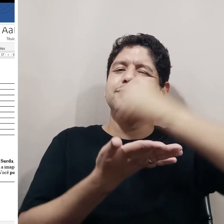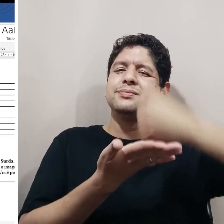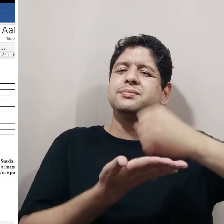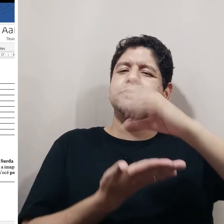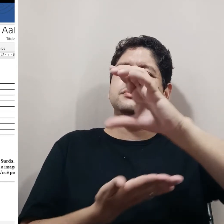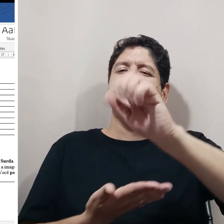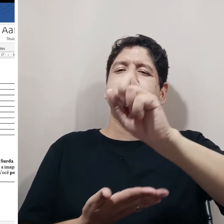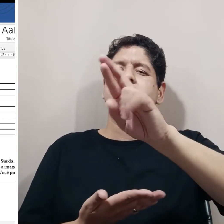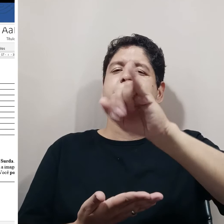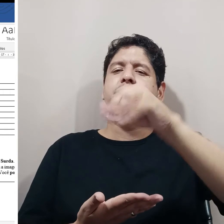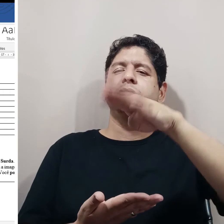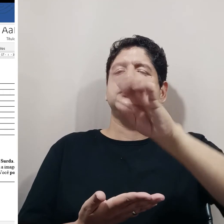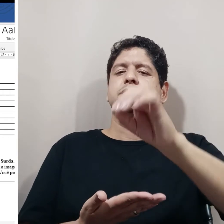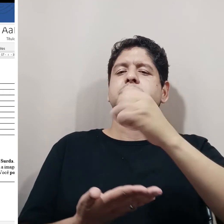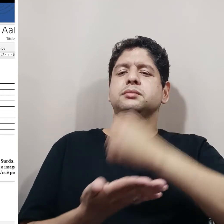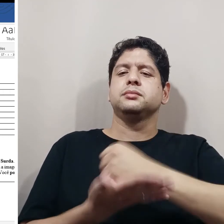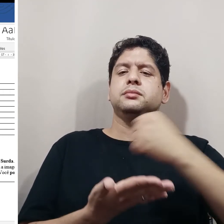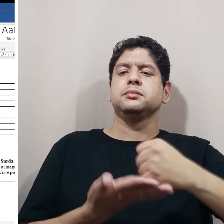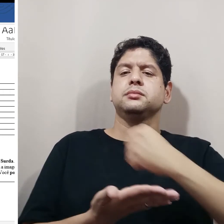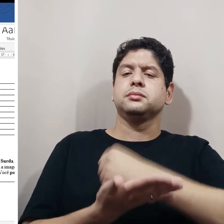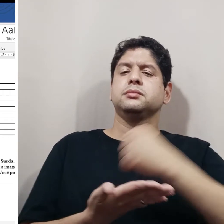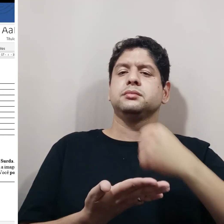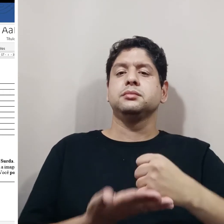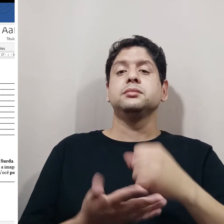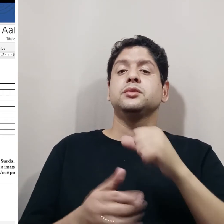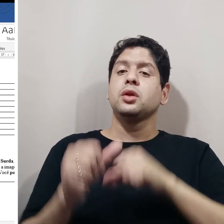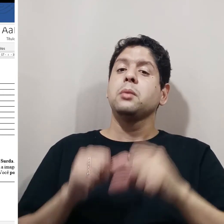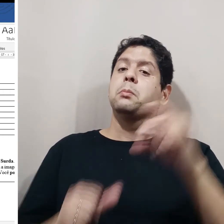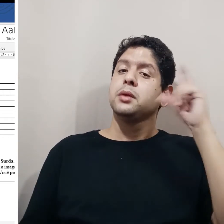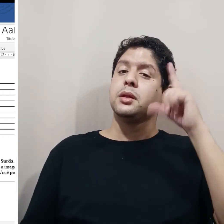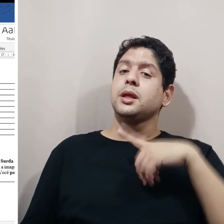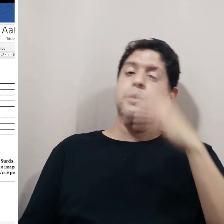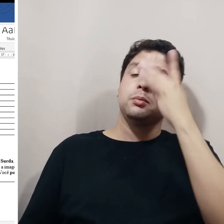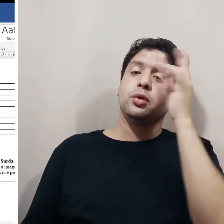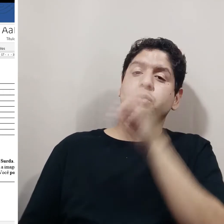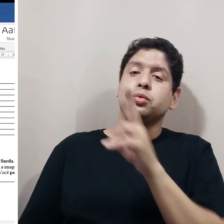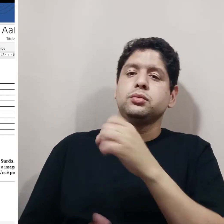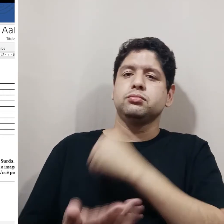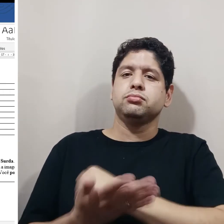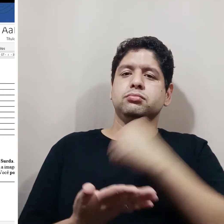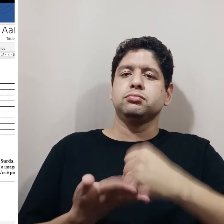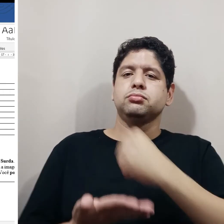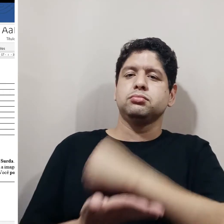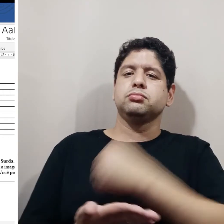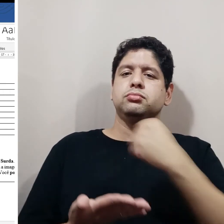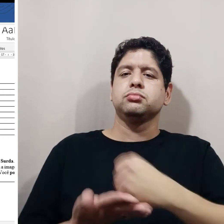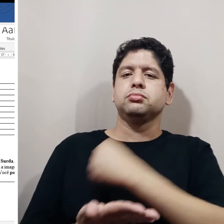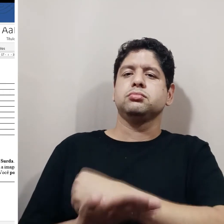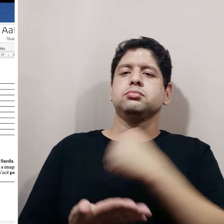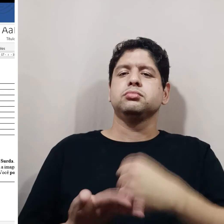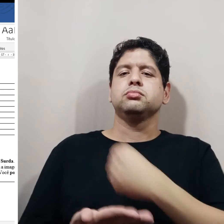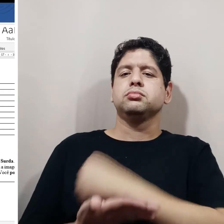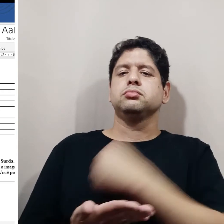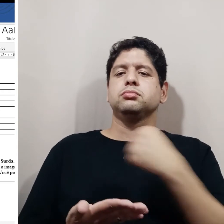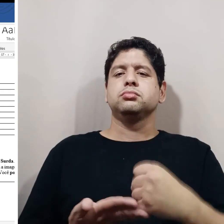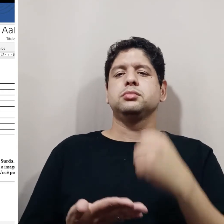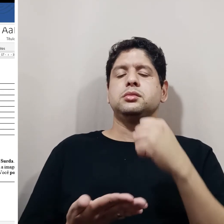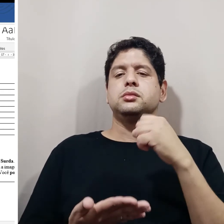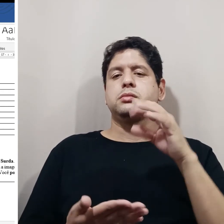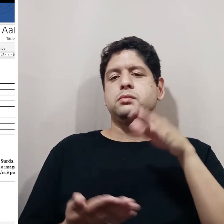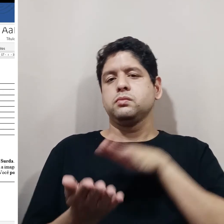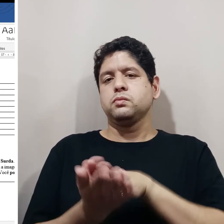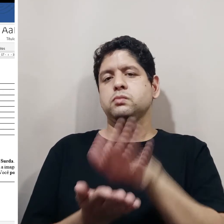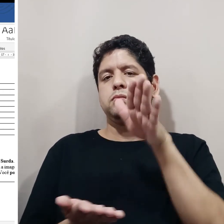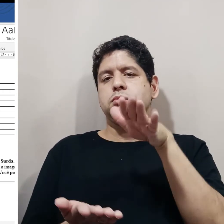texto e aí esse texto ia sendo impresso, né, ia sendo, digamos, carimbado, né, em vários países, em vários papéis, melhor